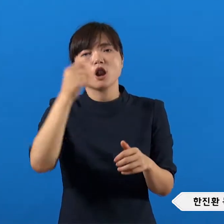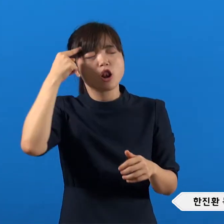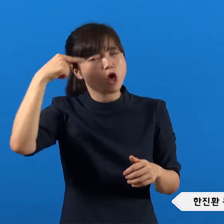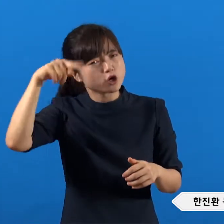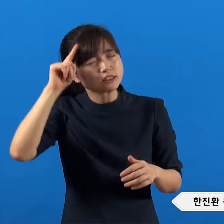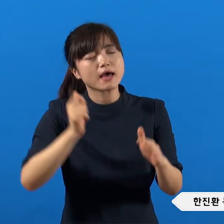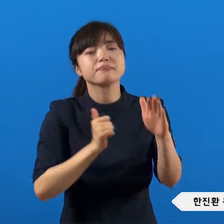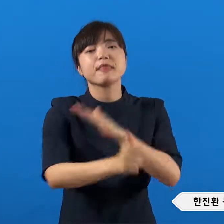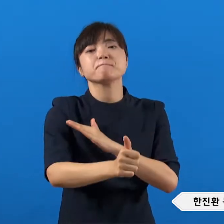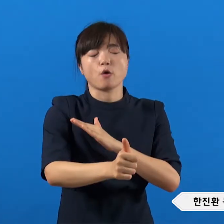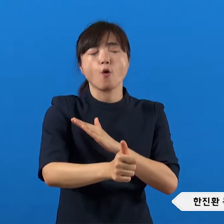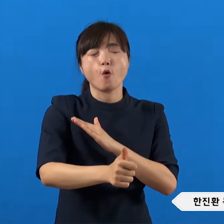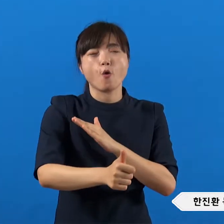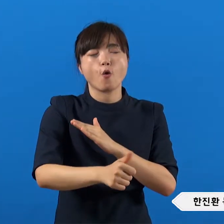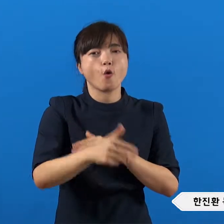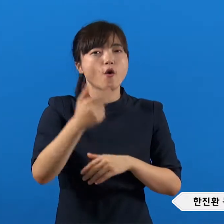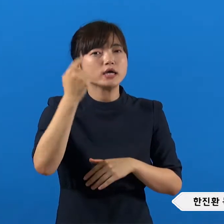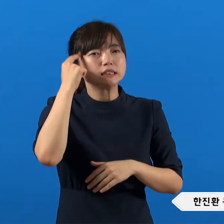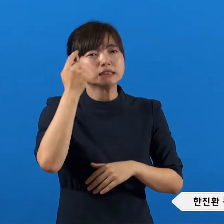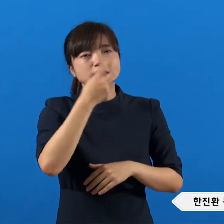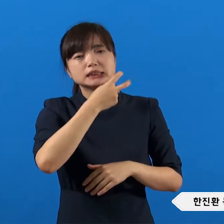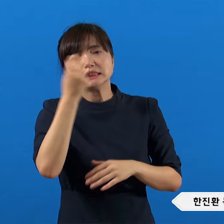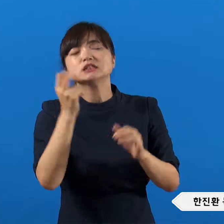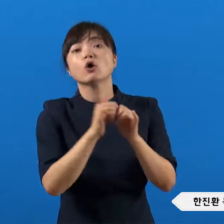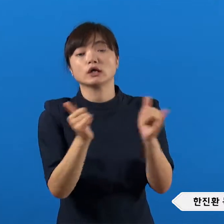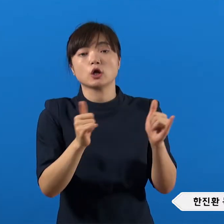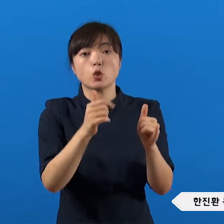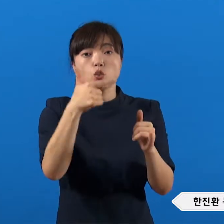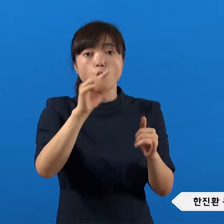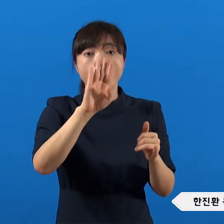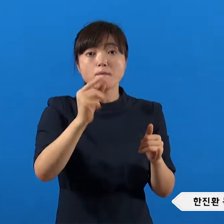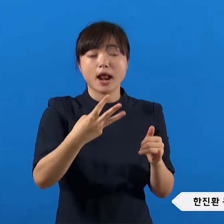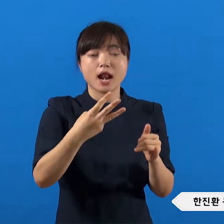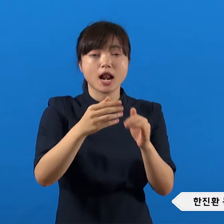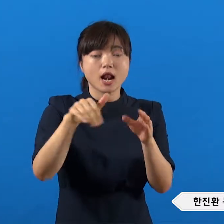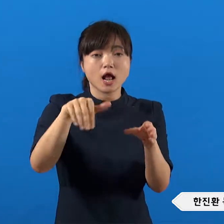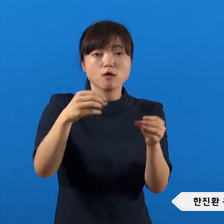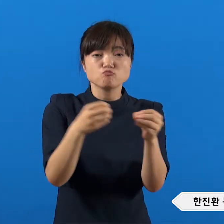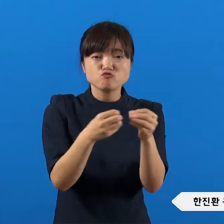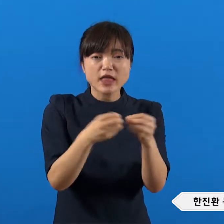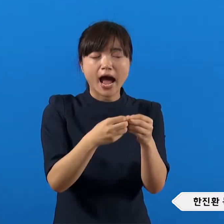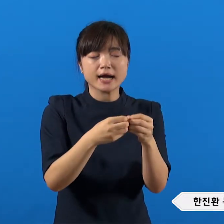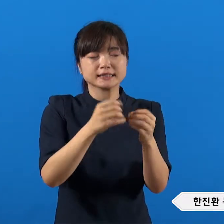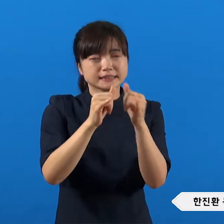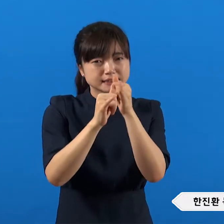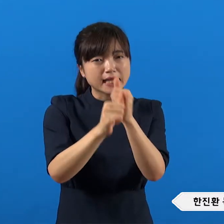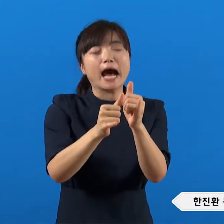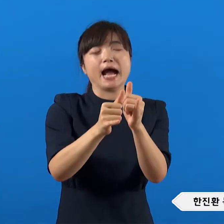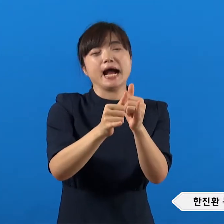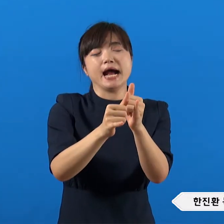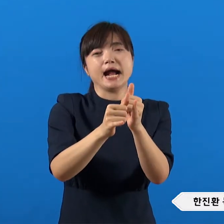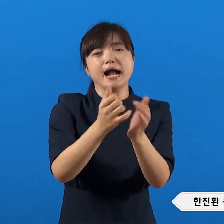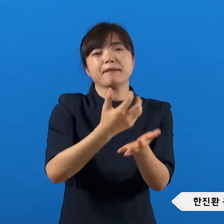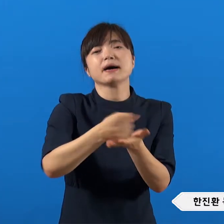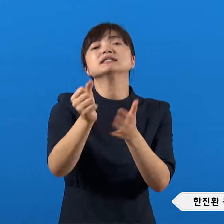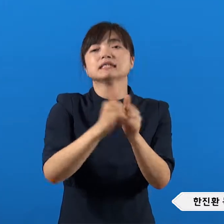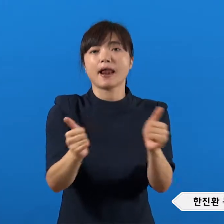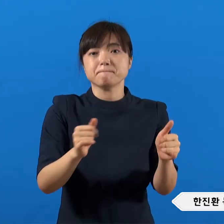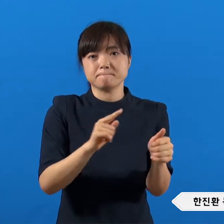러시아를 대표하는 지성, 노벨 문학상 수상자 솔제니친이 그렇게 태어났습니다.